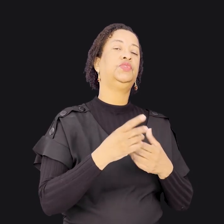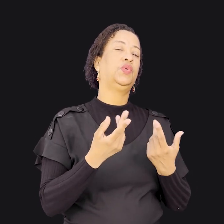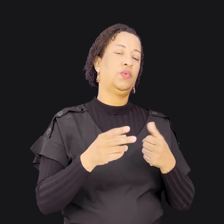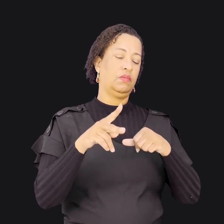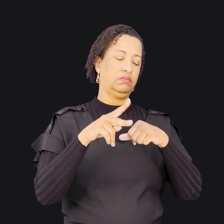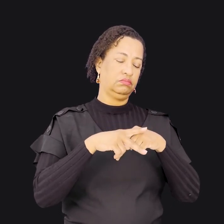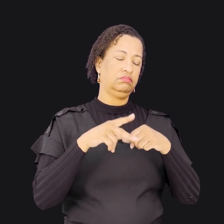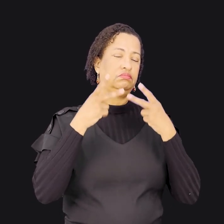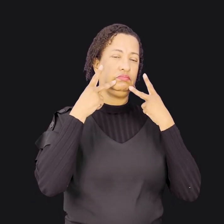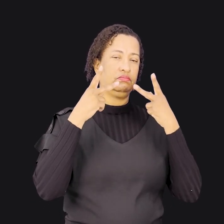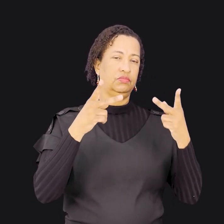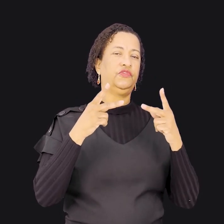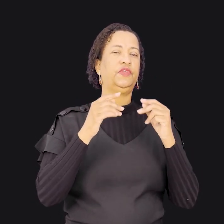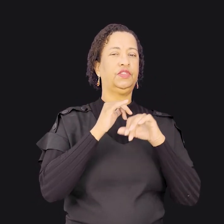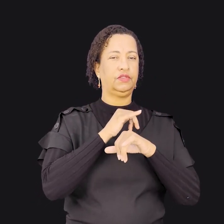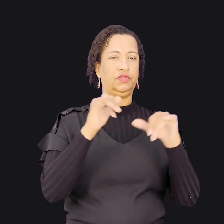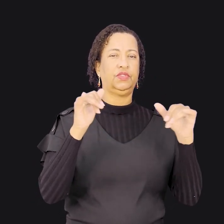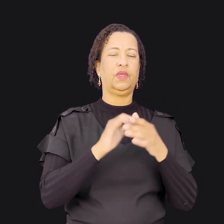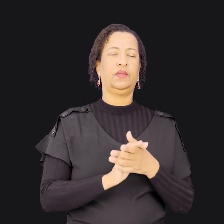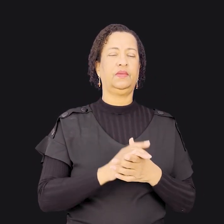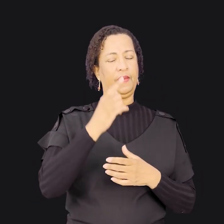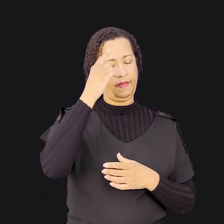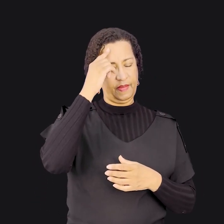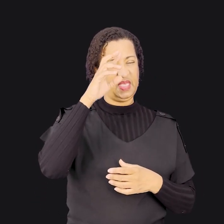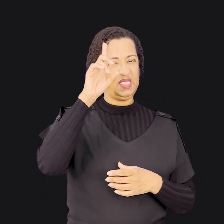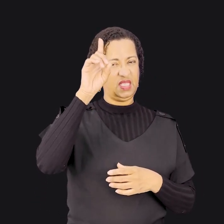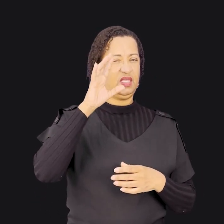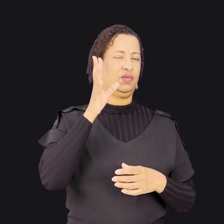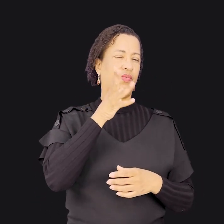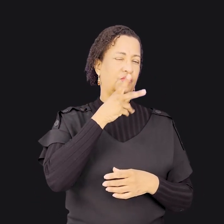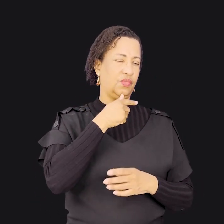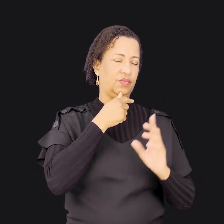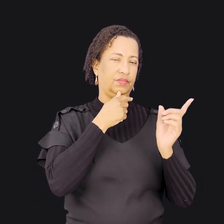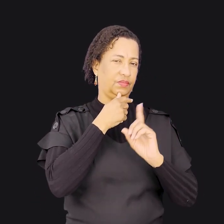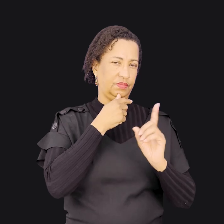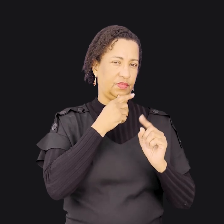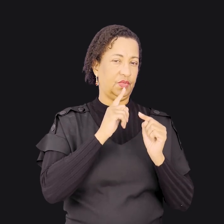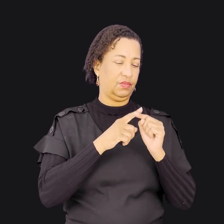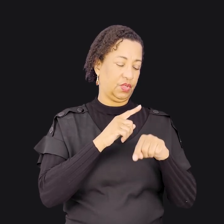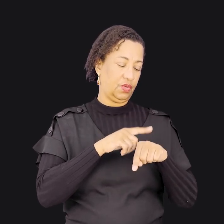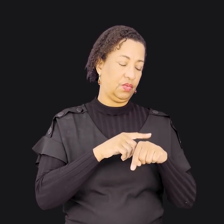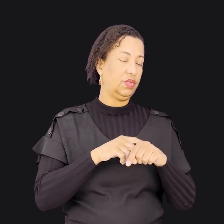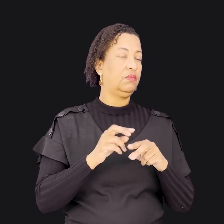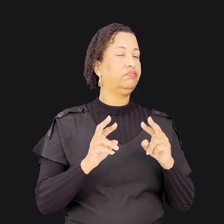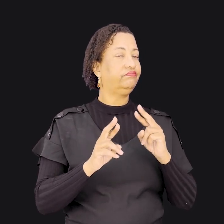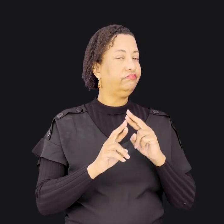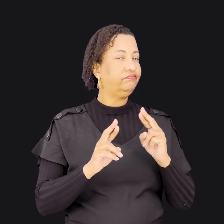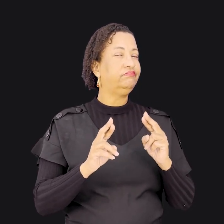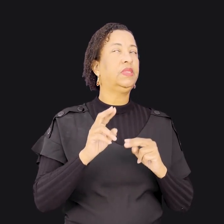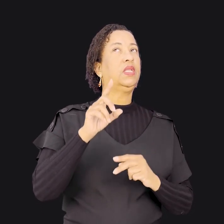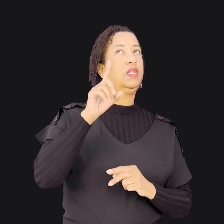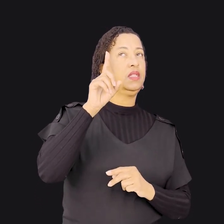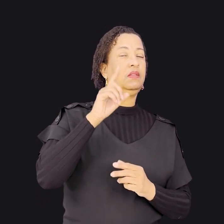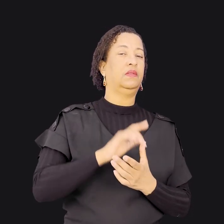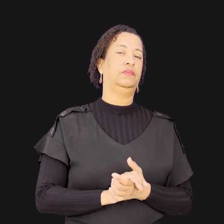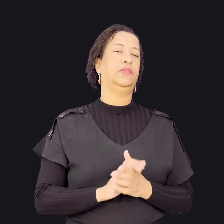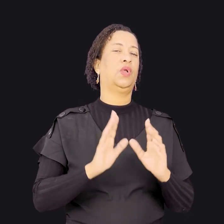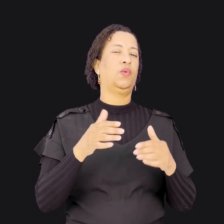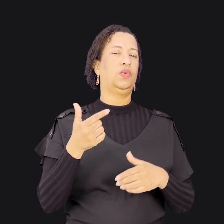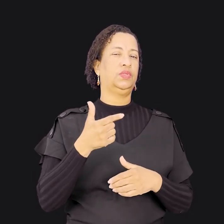profetas anunciaram. E não pense que Deus está demorando, porque o tempo é relativo para Deus. Lembre-se de uma coisa: quando a segunda vinda